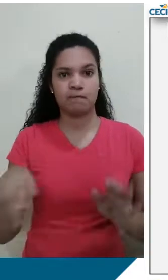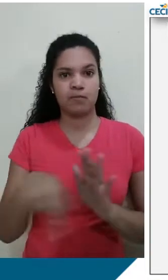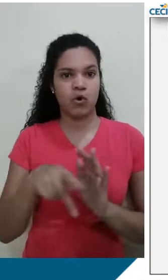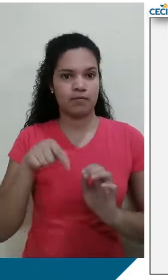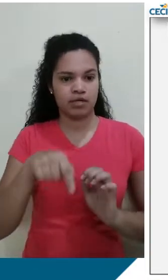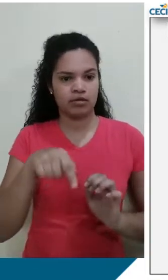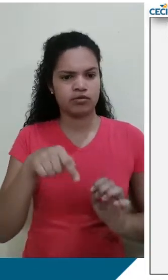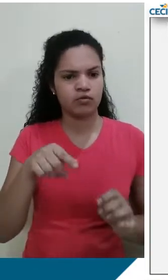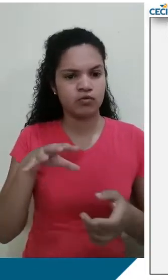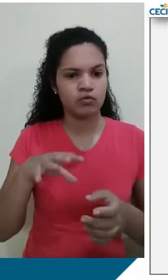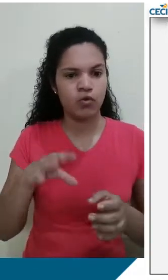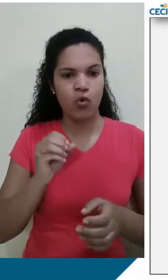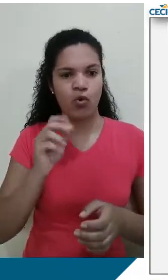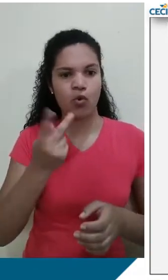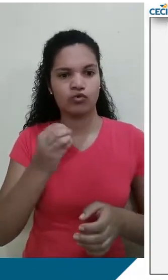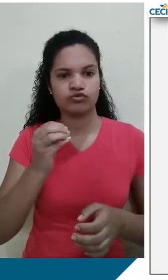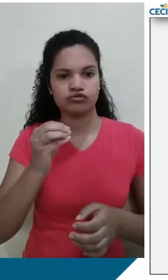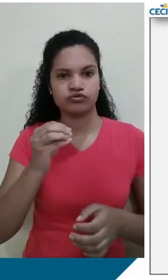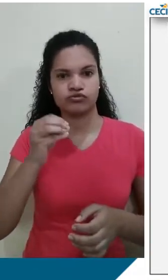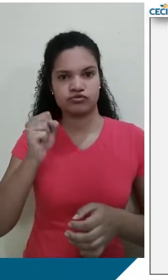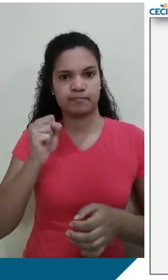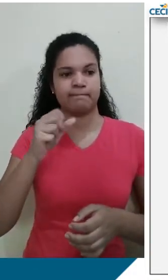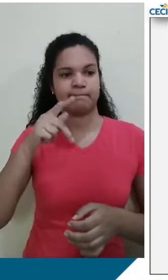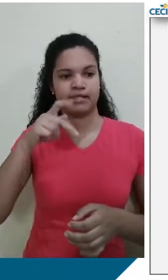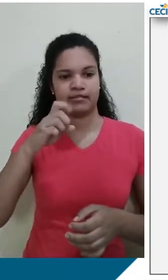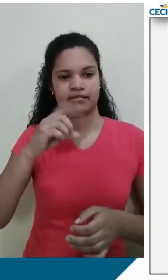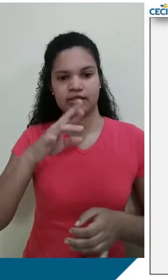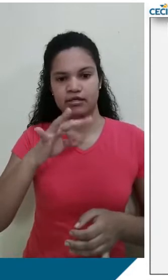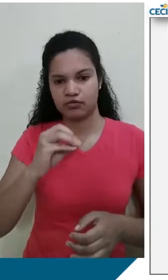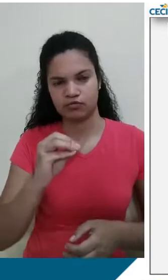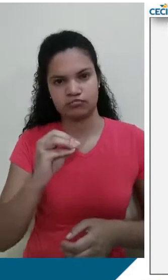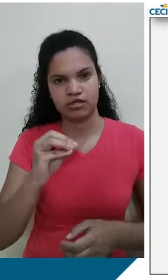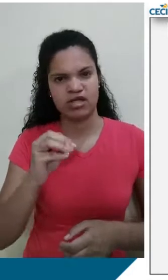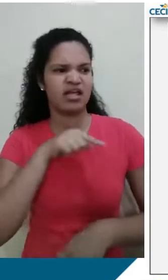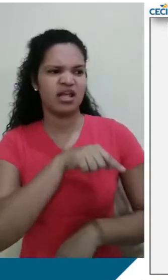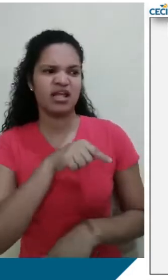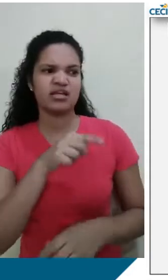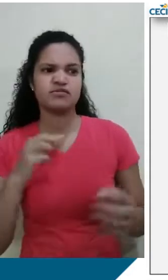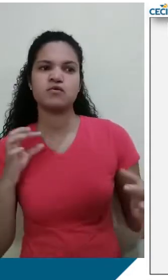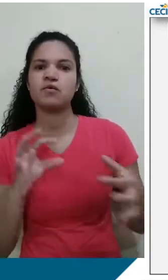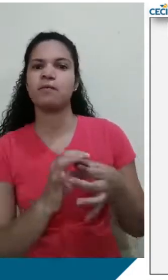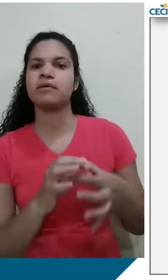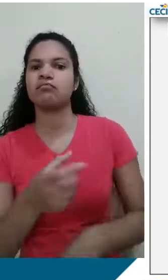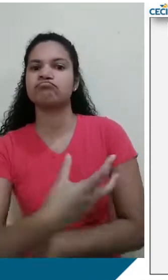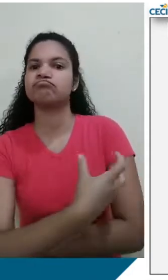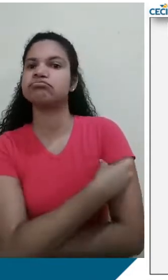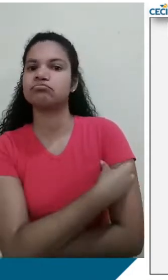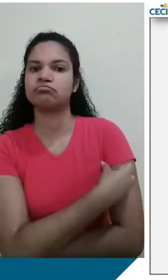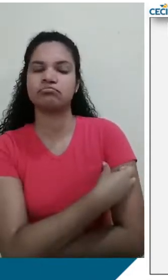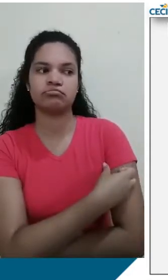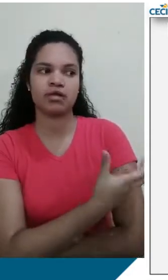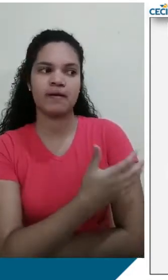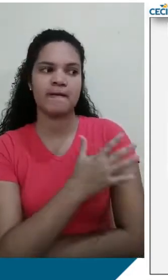alternativa A é a vacinação. A vacinação não age com antibióticos, mas existe contra bactérias e